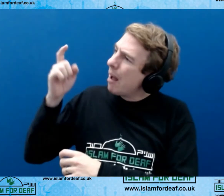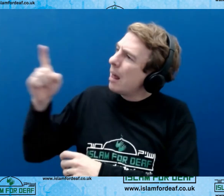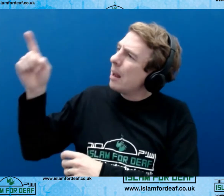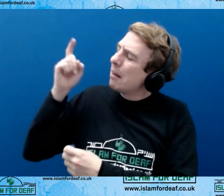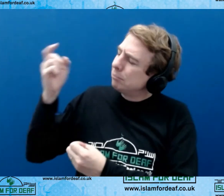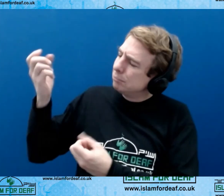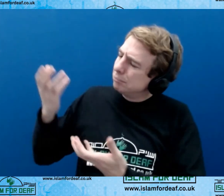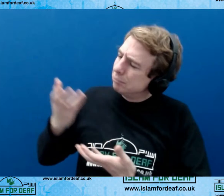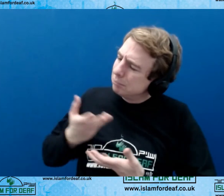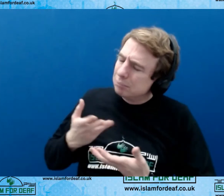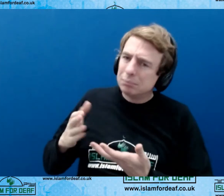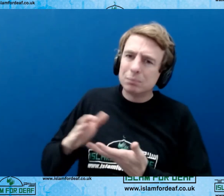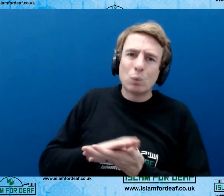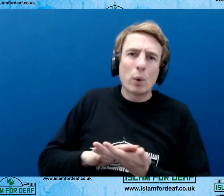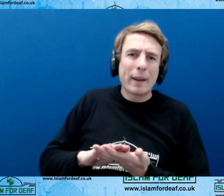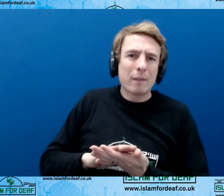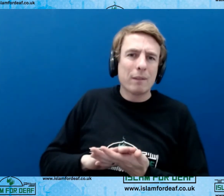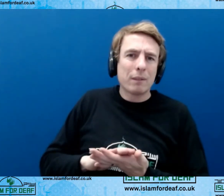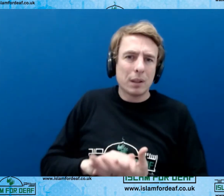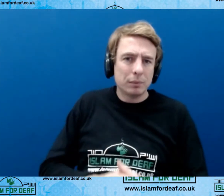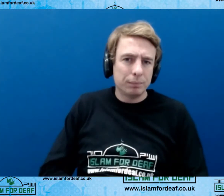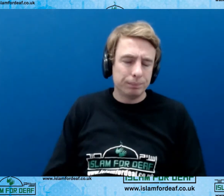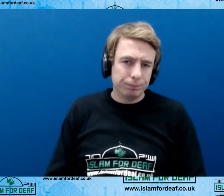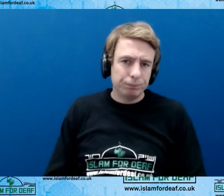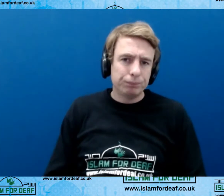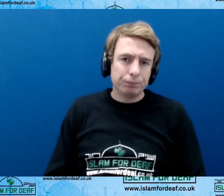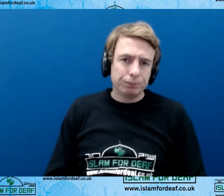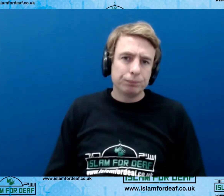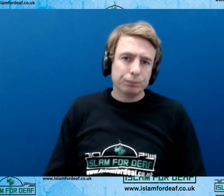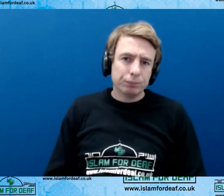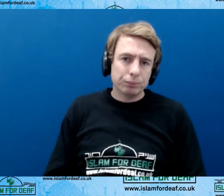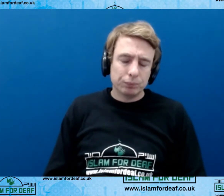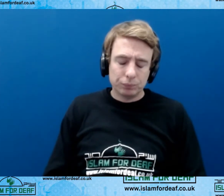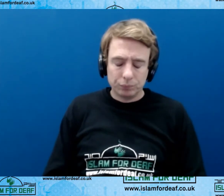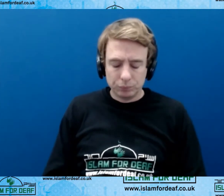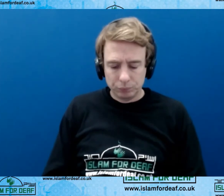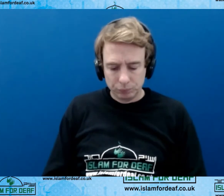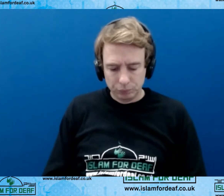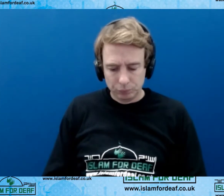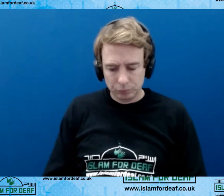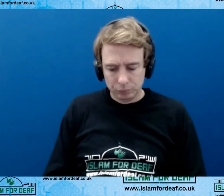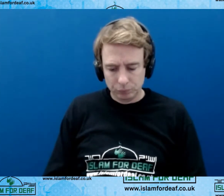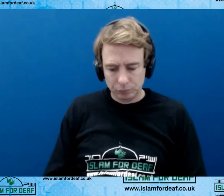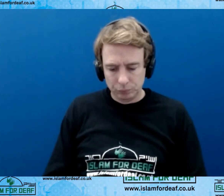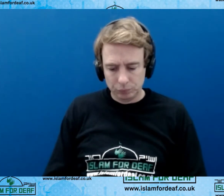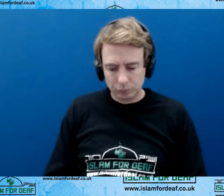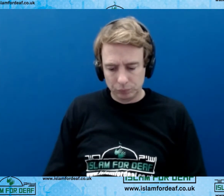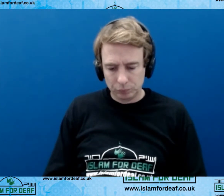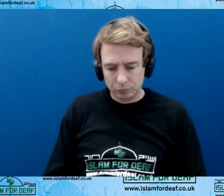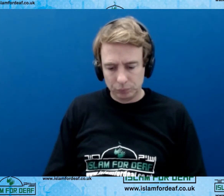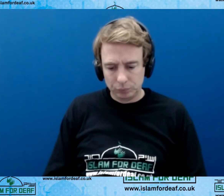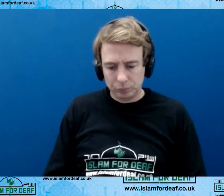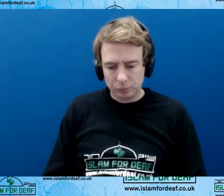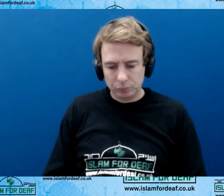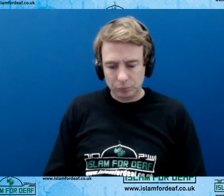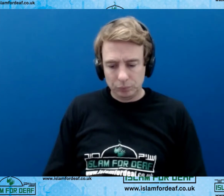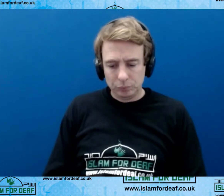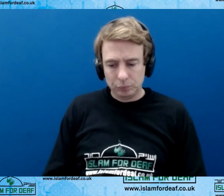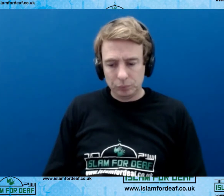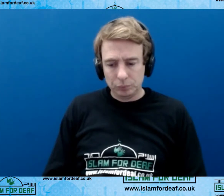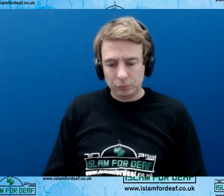والسورة التي بعدها بسم الله الرحمن الرحيم تسمى سورة الكافرون. And the chapter that comes after